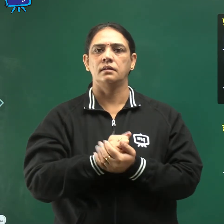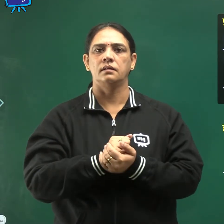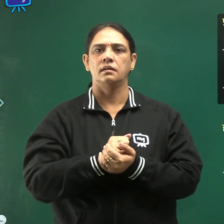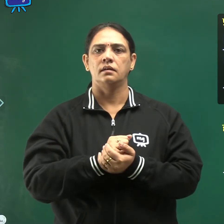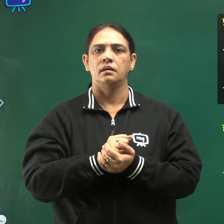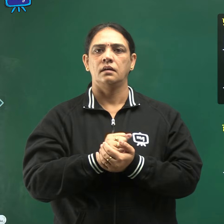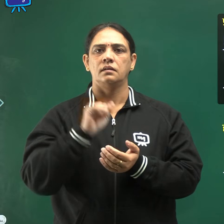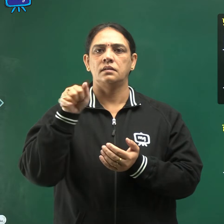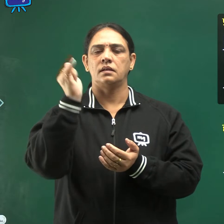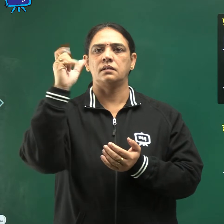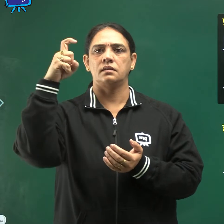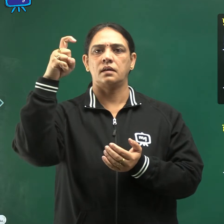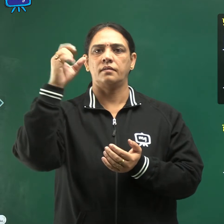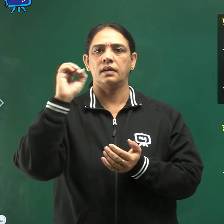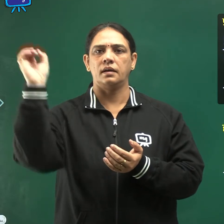67 डिग्री